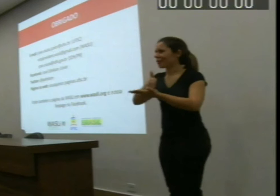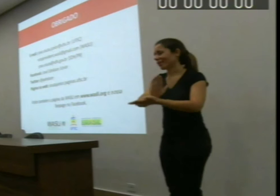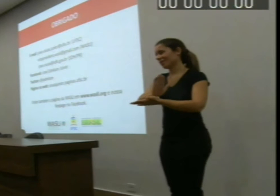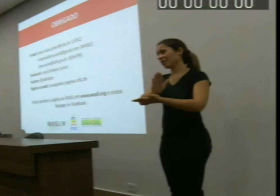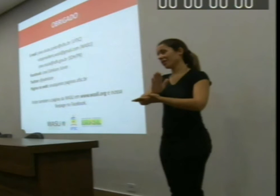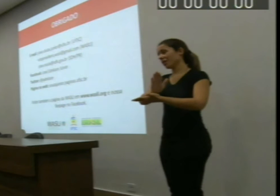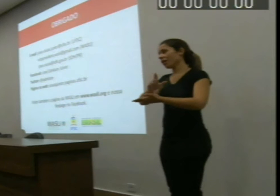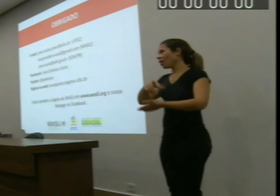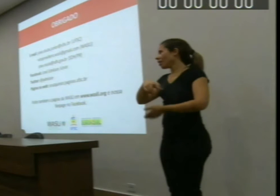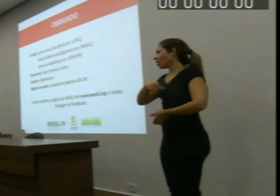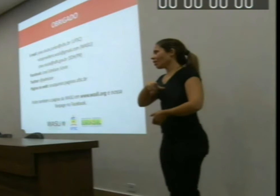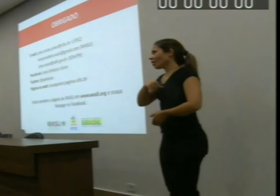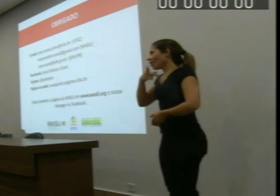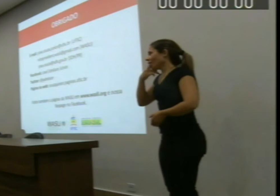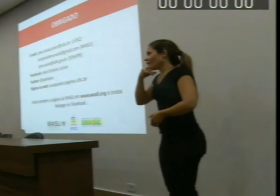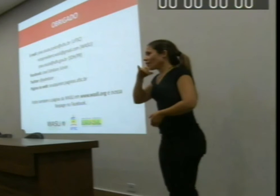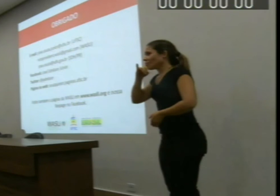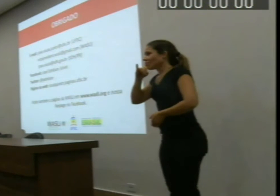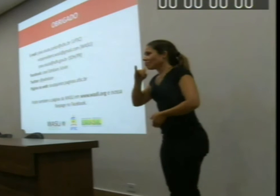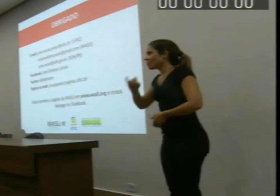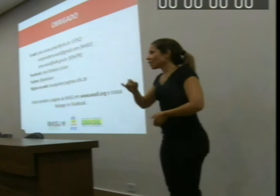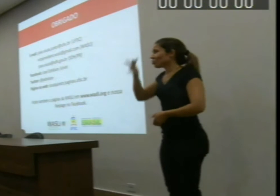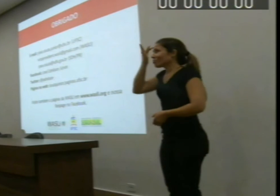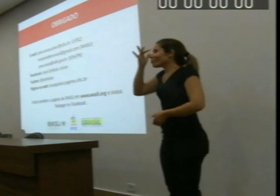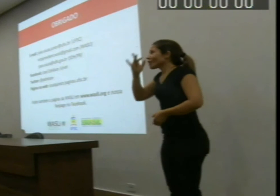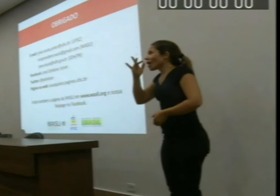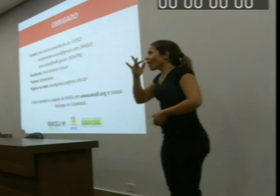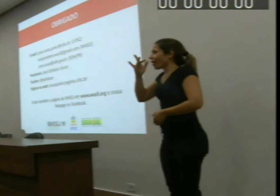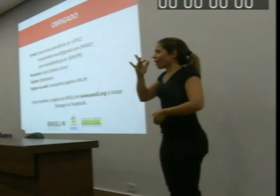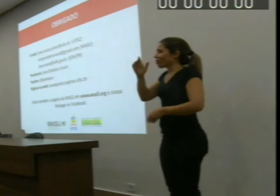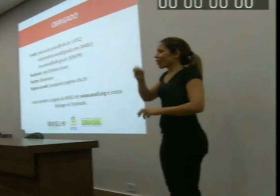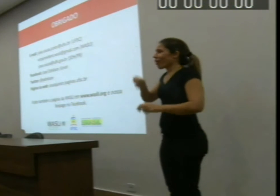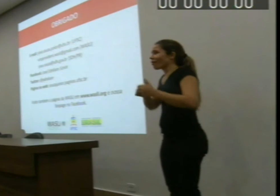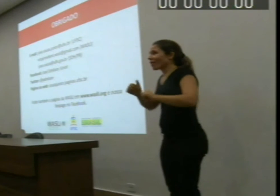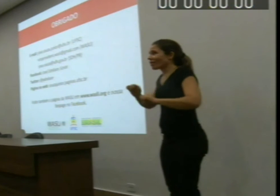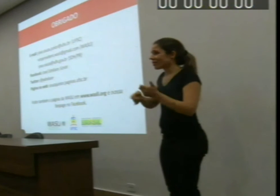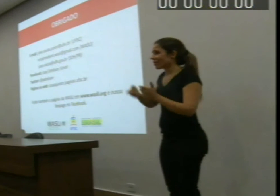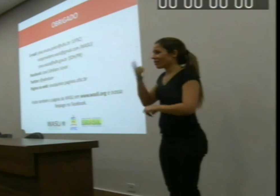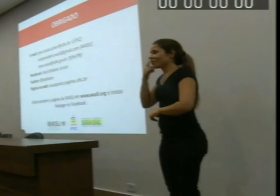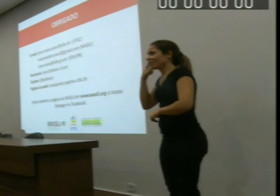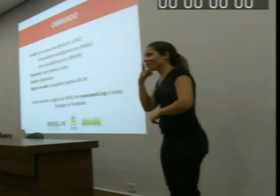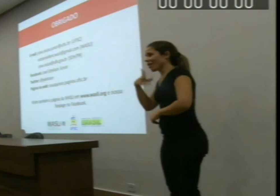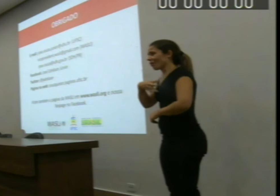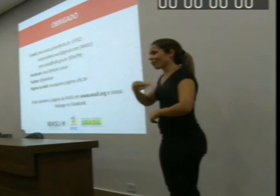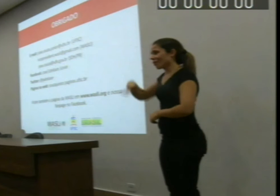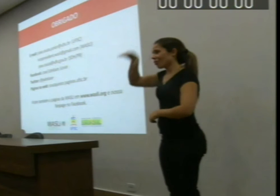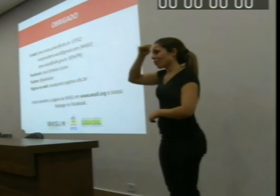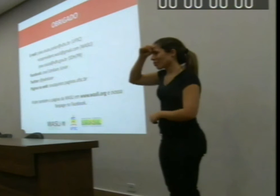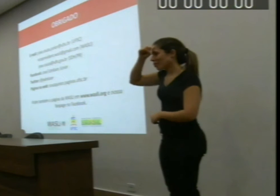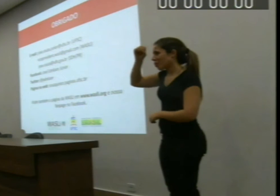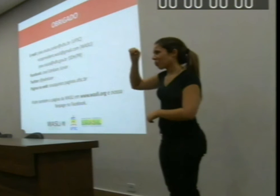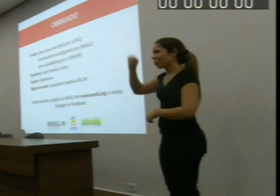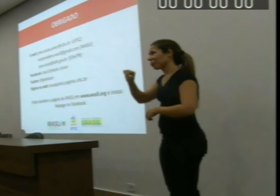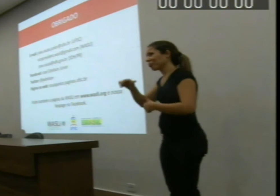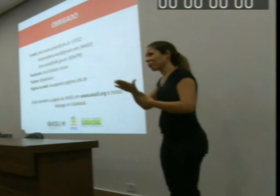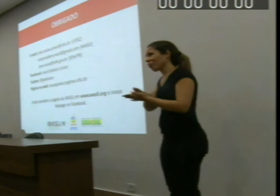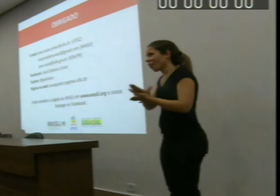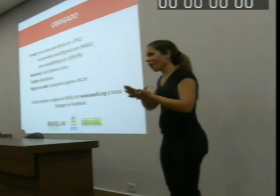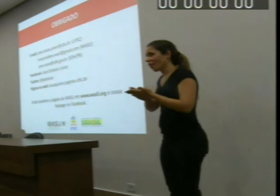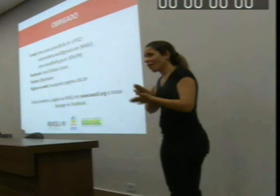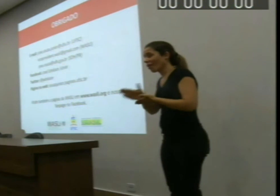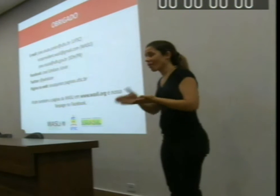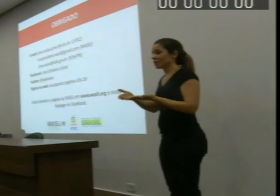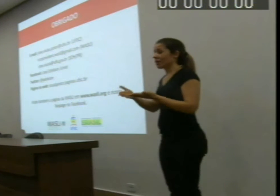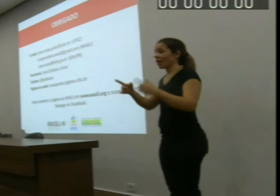pais que não têm essa capacitação de de avaliar o seu próprio filho de ver o aprendizado do seu próprio filho e a gente vê